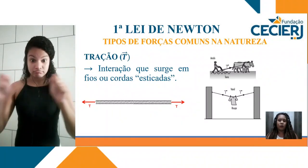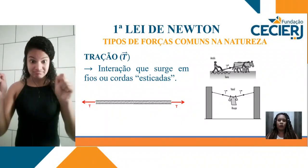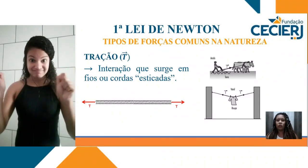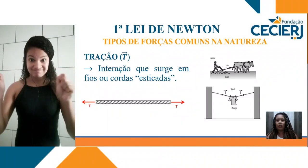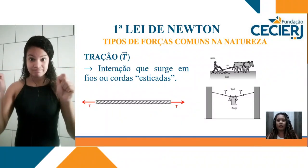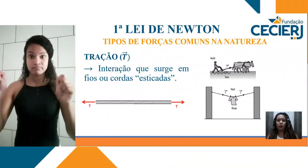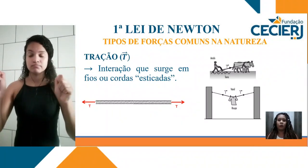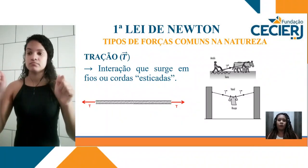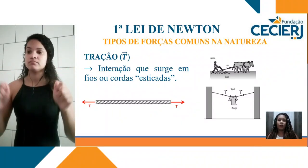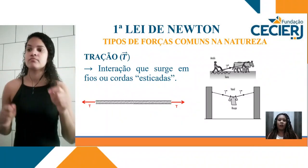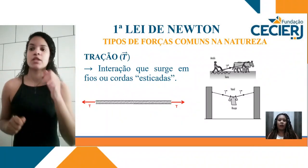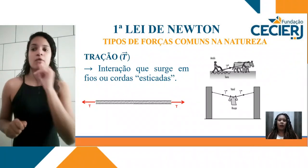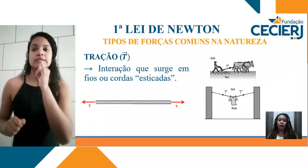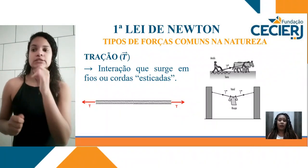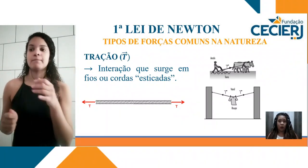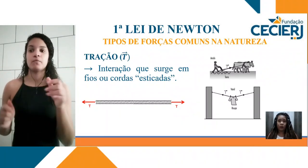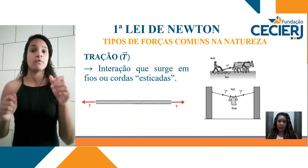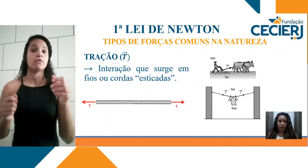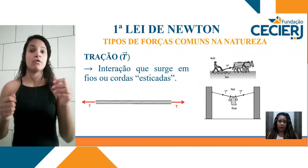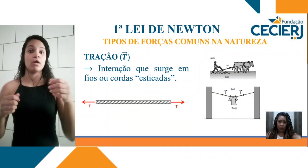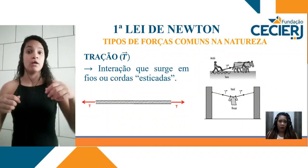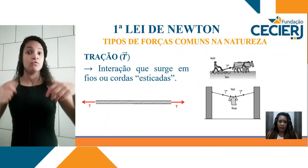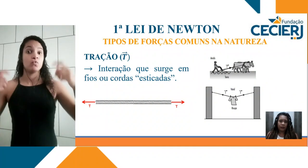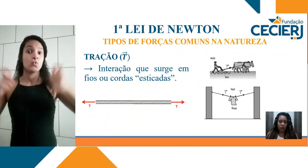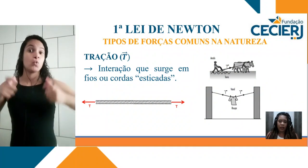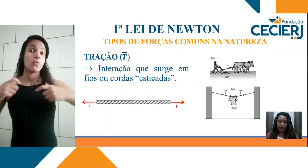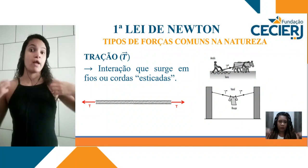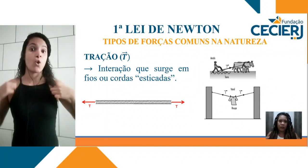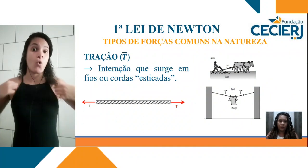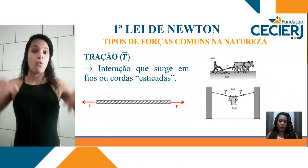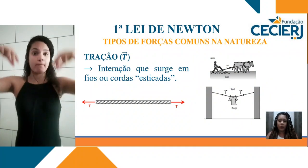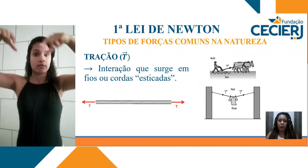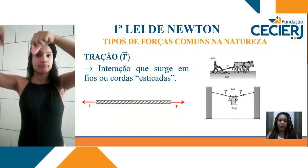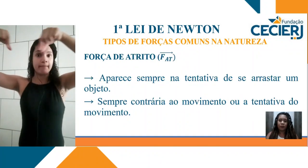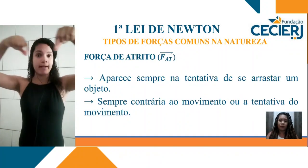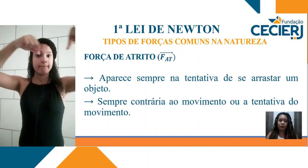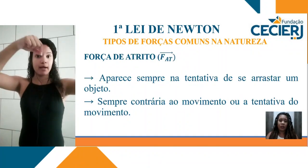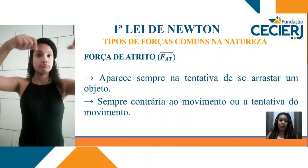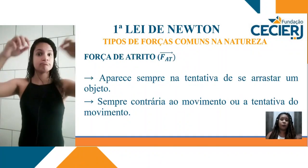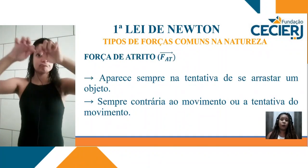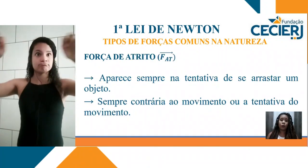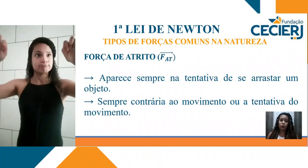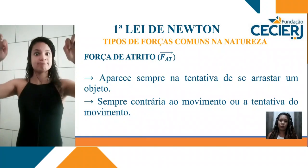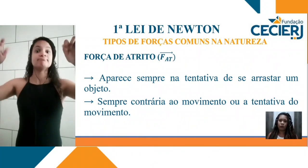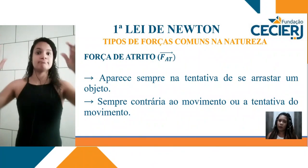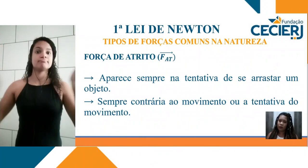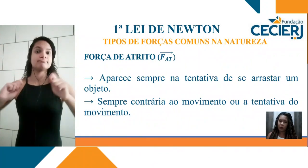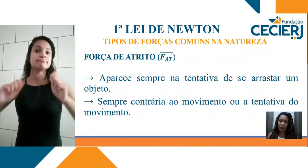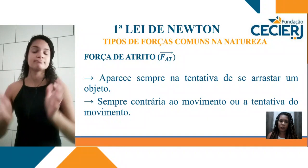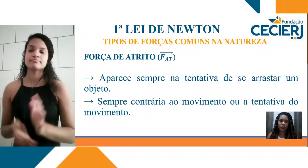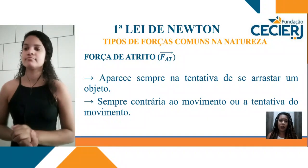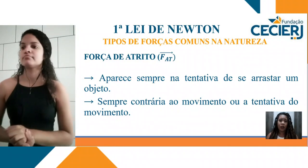desse fio. Então a gente tem exemplo do varal, por exemplo. A corda está sendo esticada quando você pendura a roupa. E por último, não